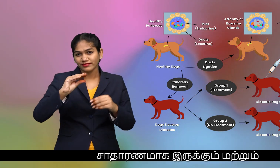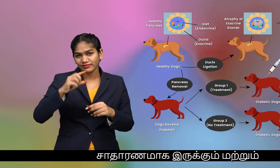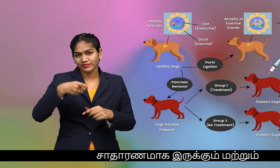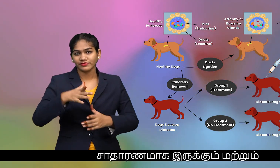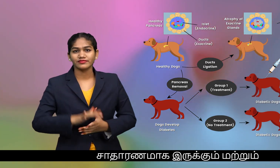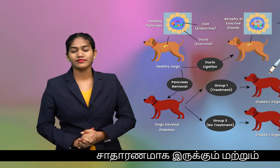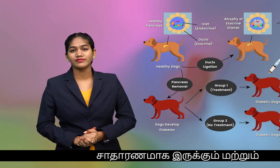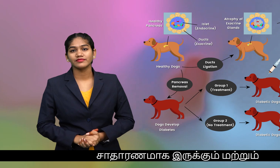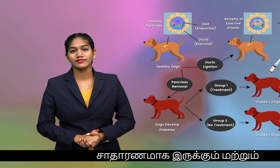சாதாரணமாக இருக்கும் மற்றும்